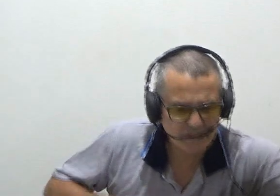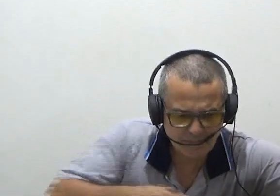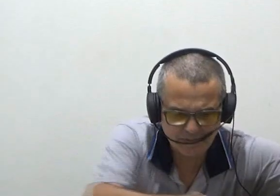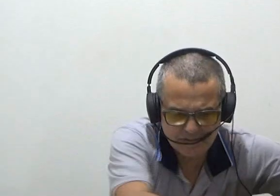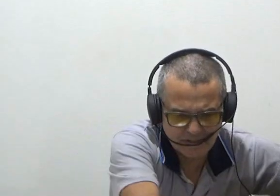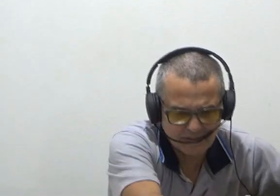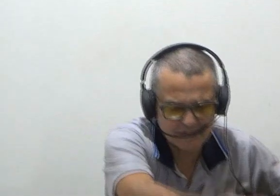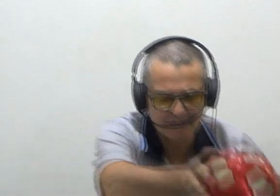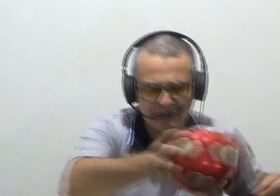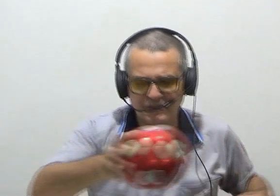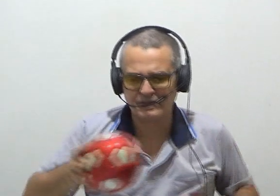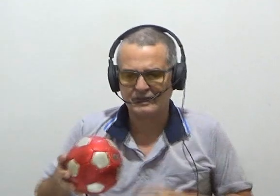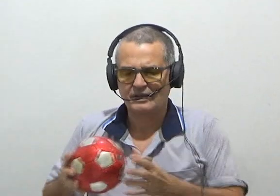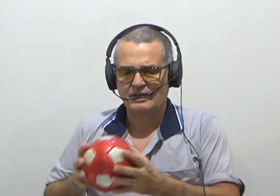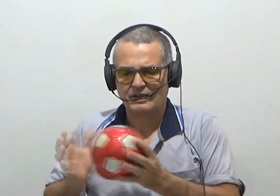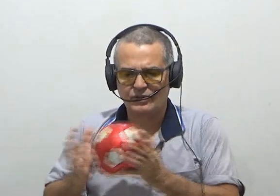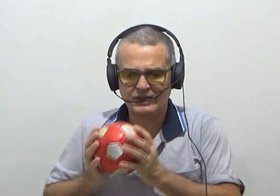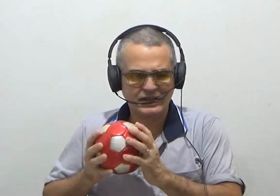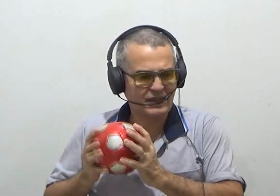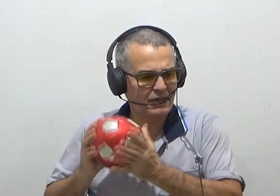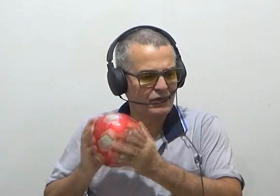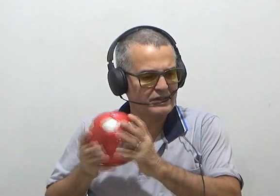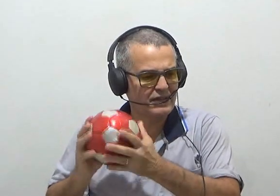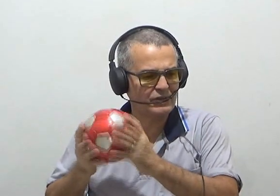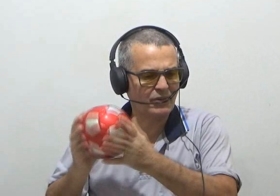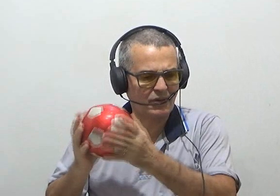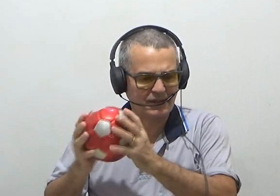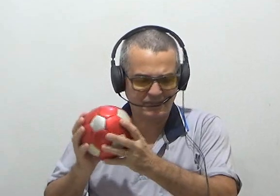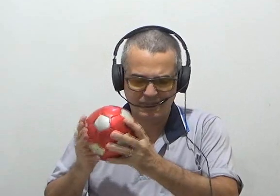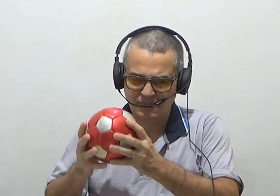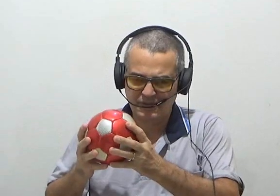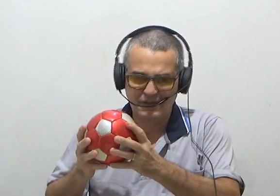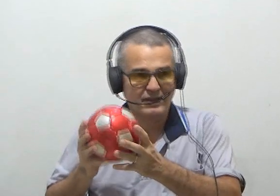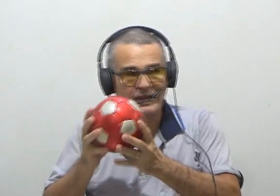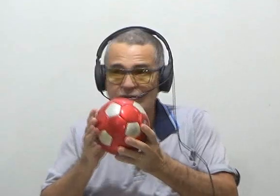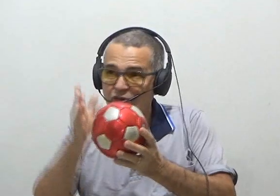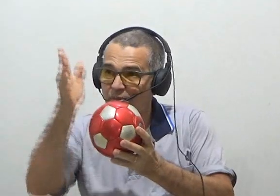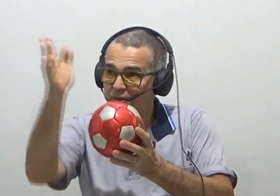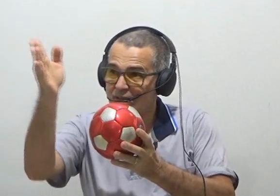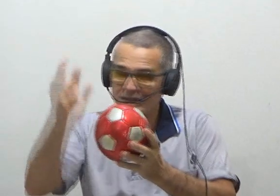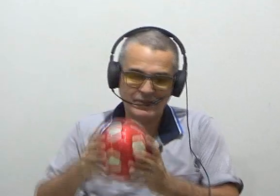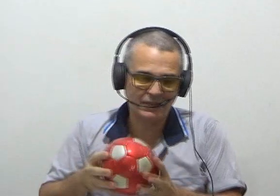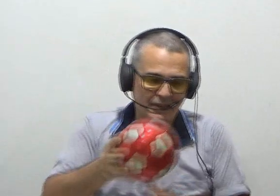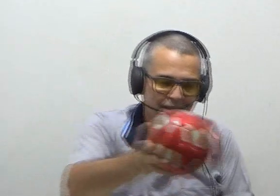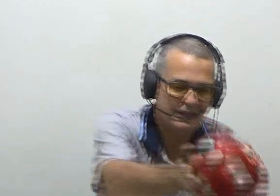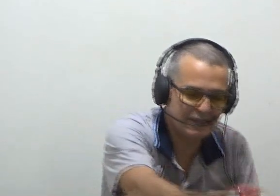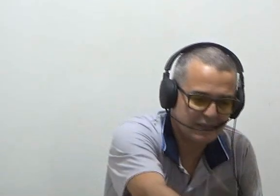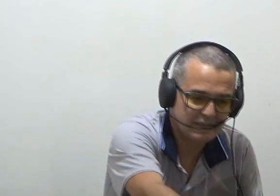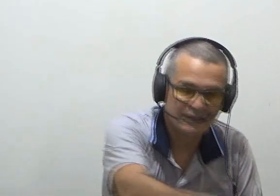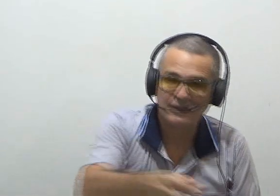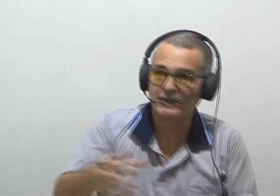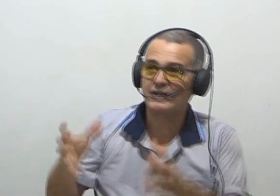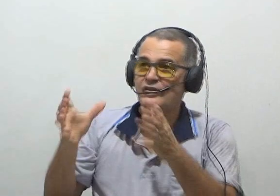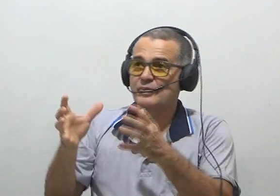Mas quando eu disse para vocês, quando a gente trabalhou a sinal de bola, e a gente viu a bola em cima da